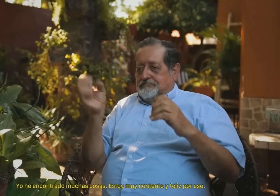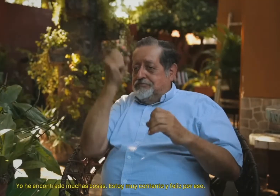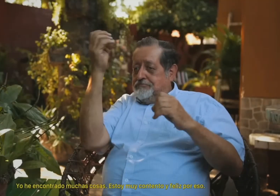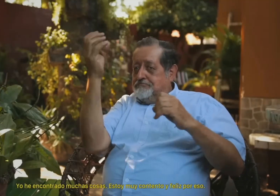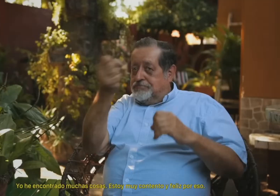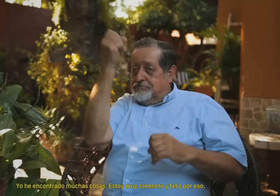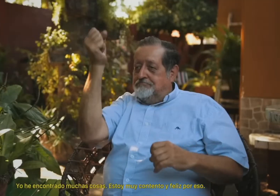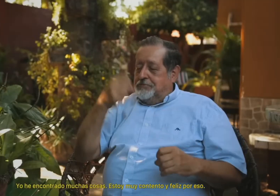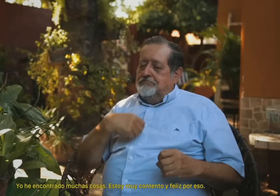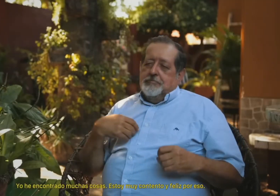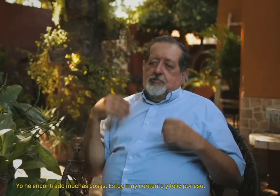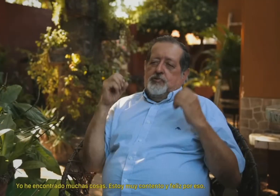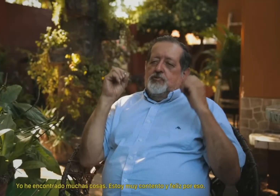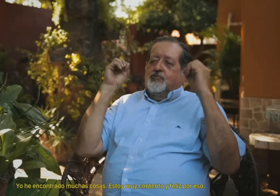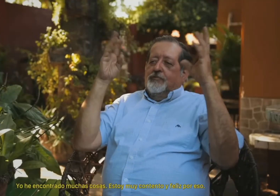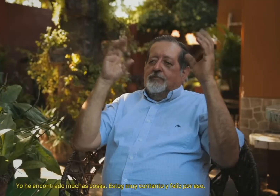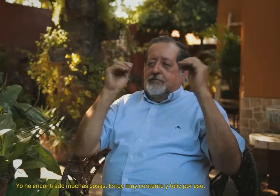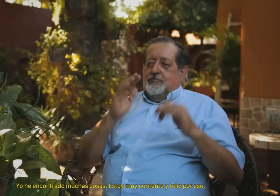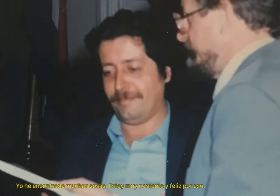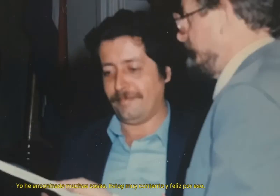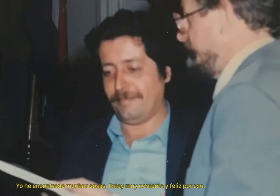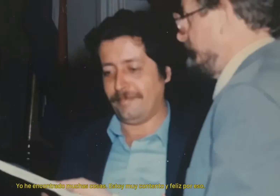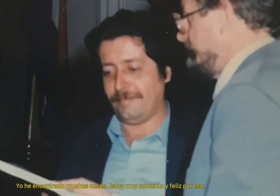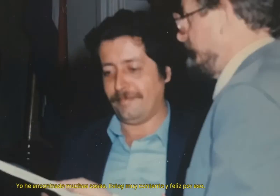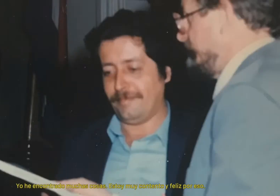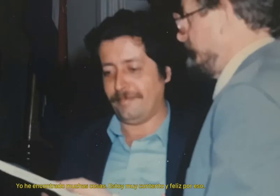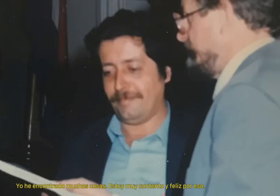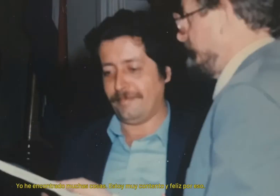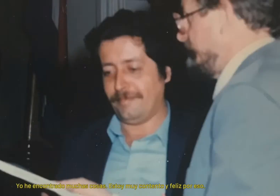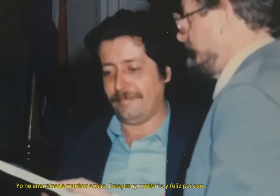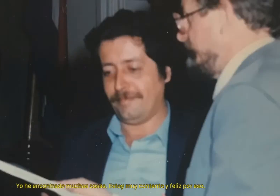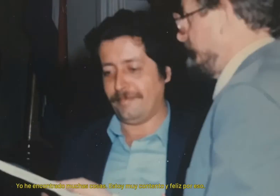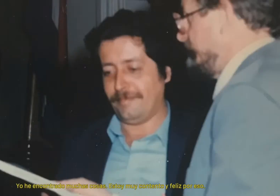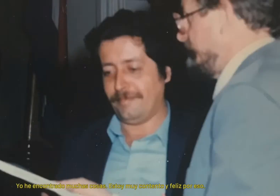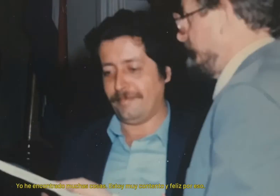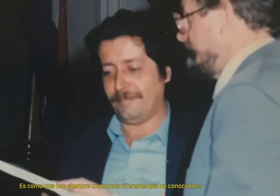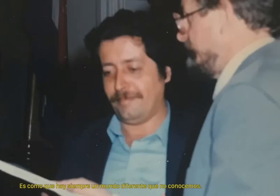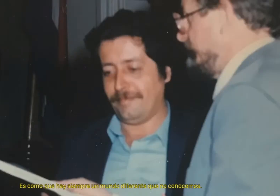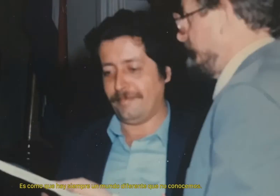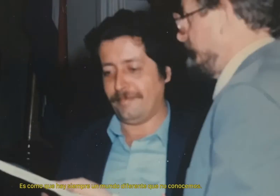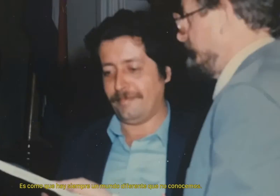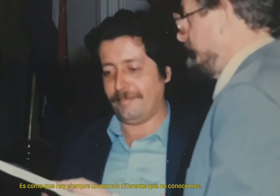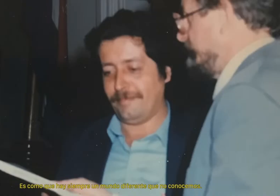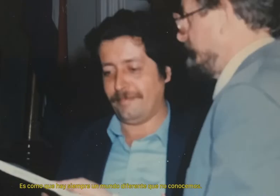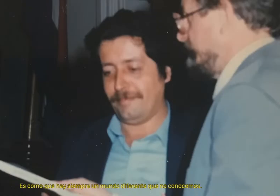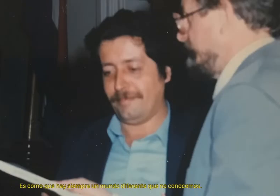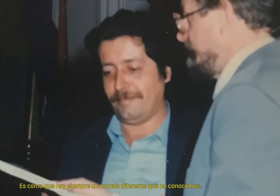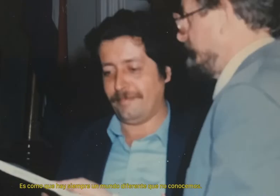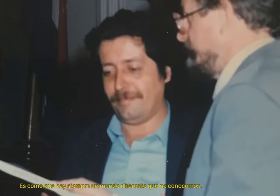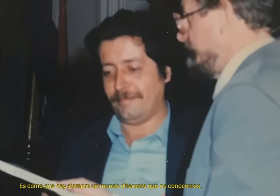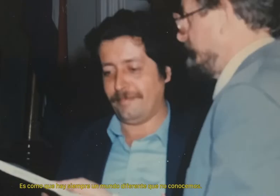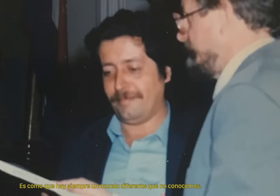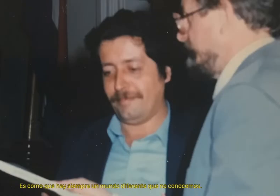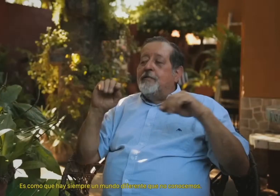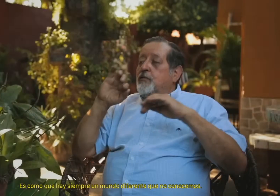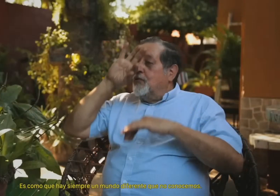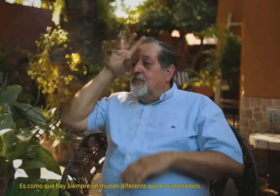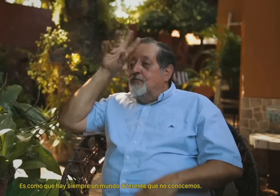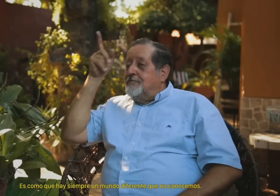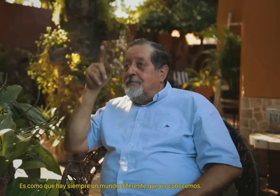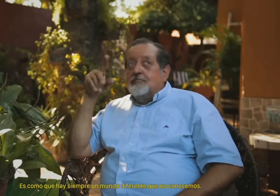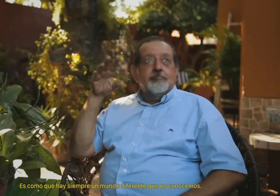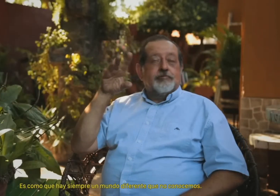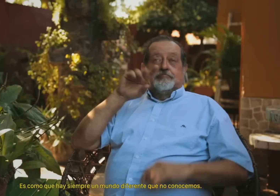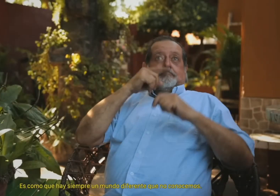Yo he encontrado muchas cosas, estoy contento y feliz. Es como que hay siempre un mundo diferente